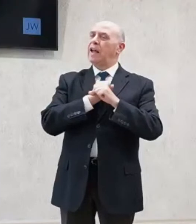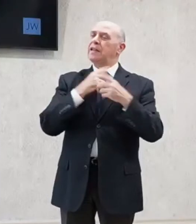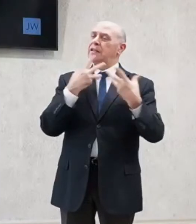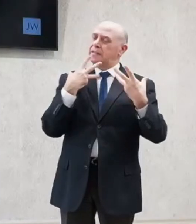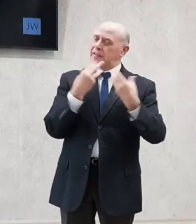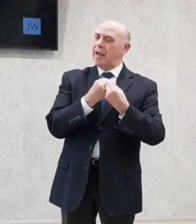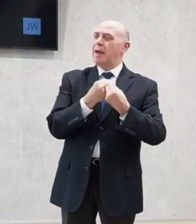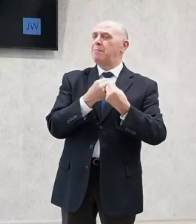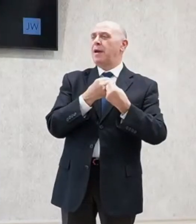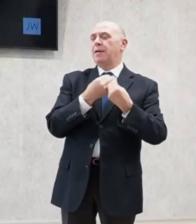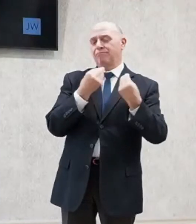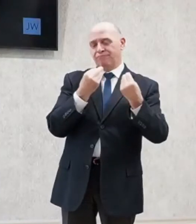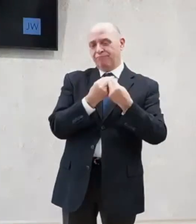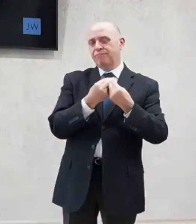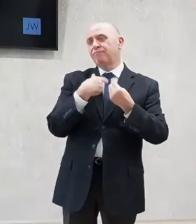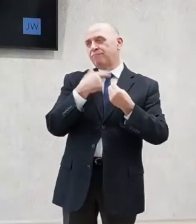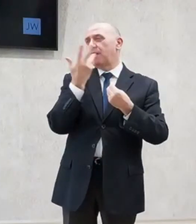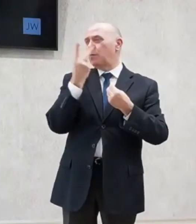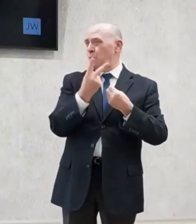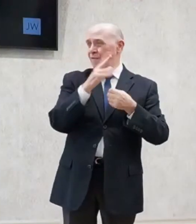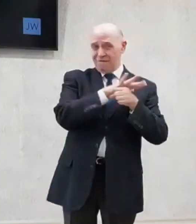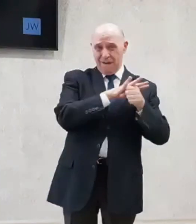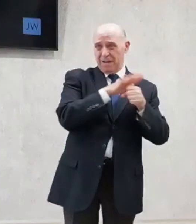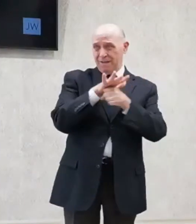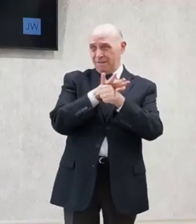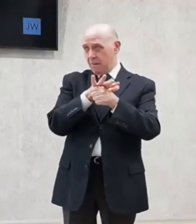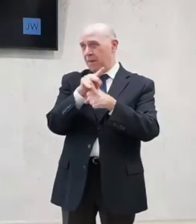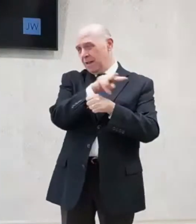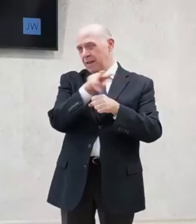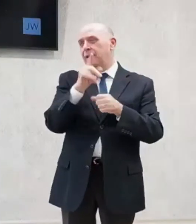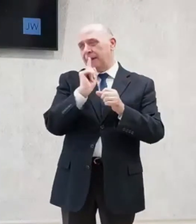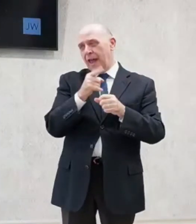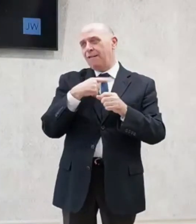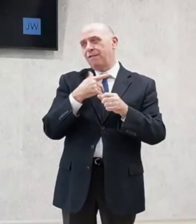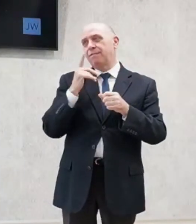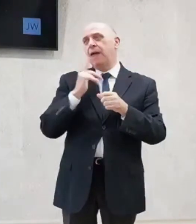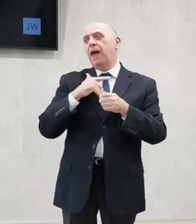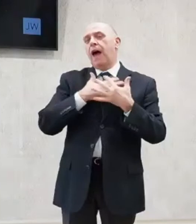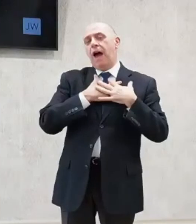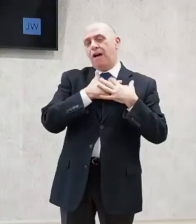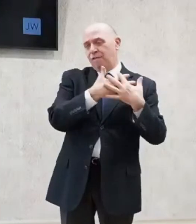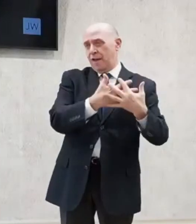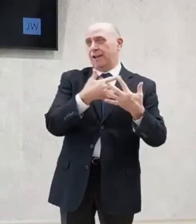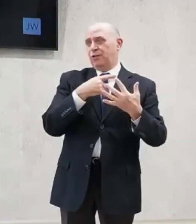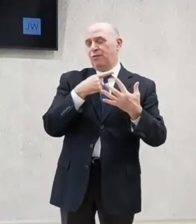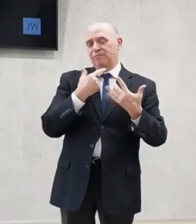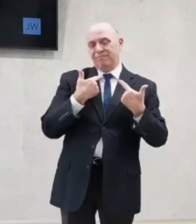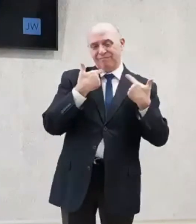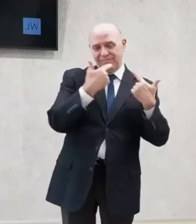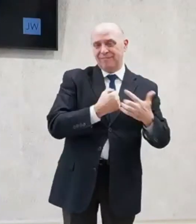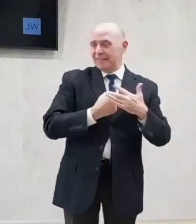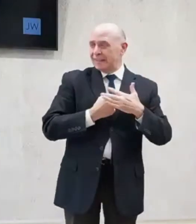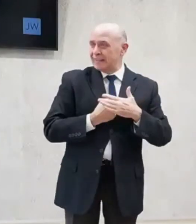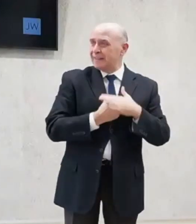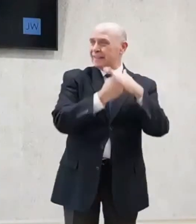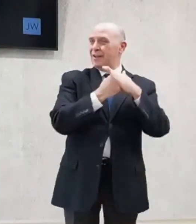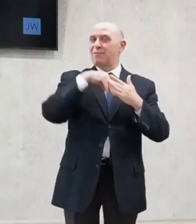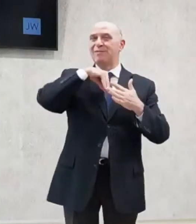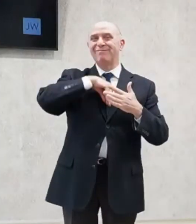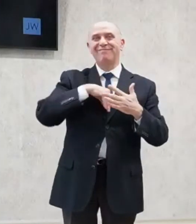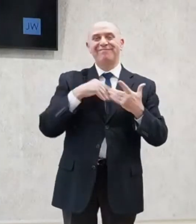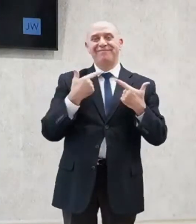due gare famiglie il nostro affetto fraterno e saper dare il nostro sostegno emotivo che